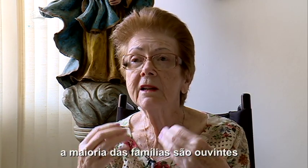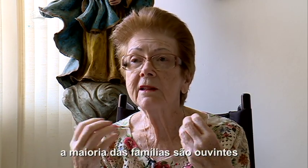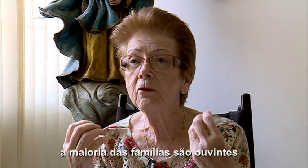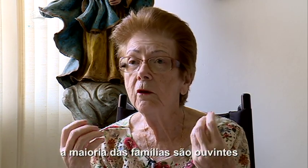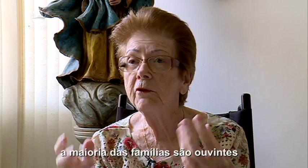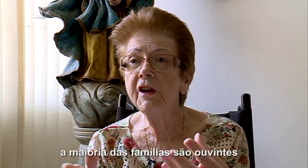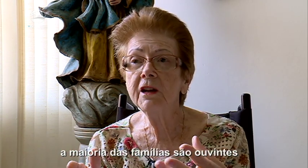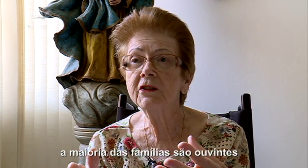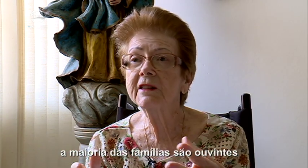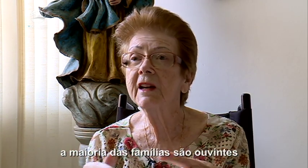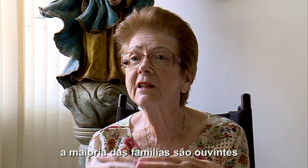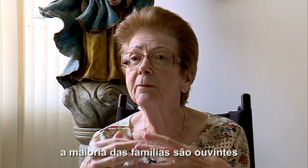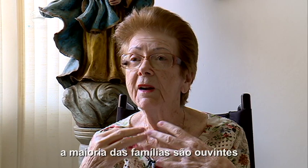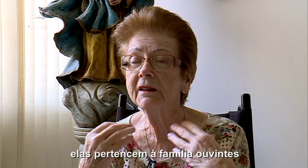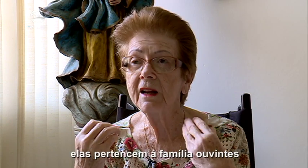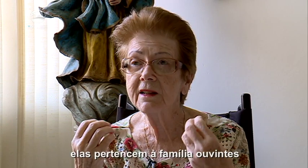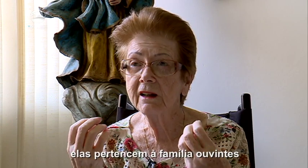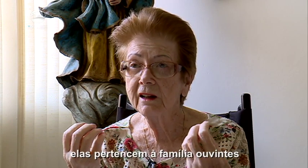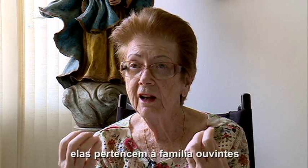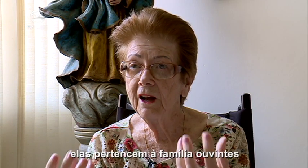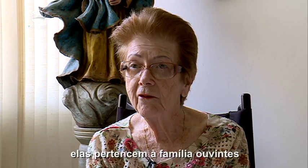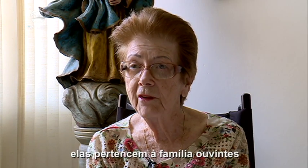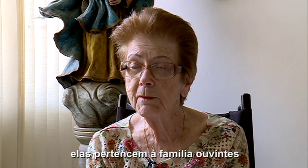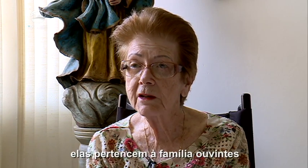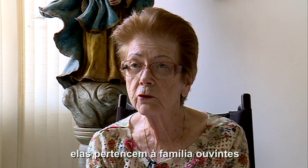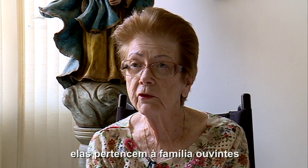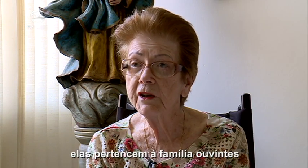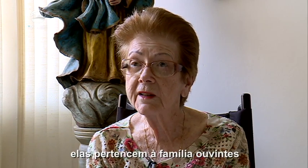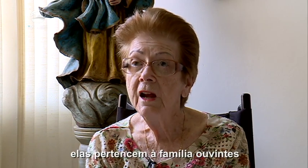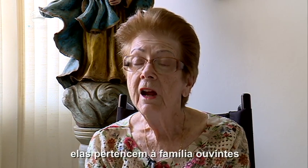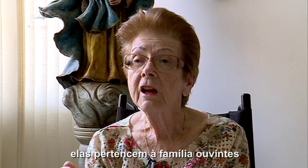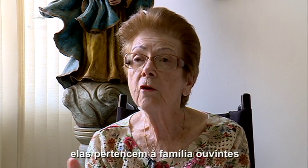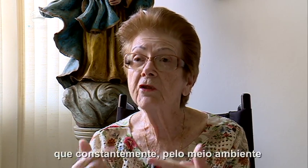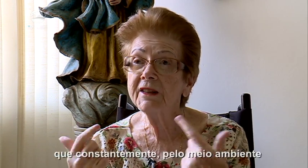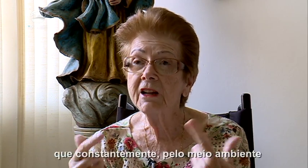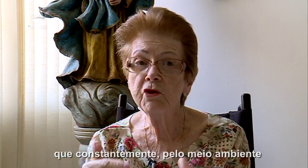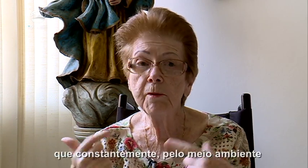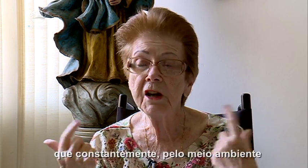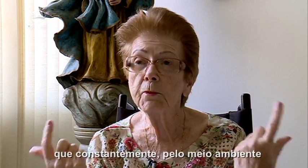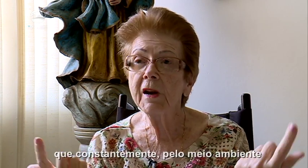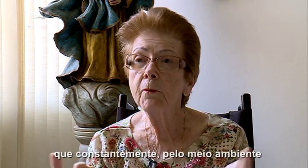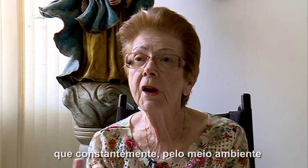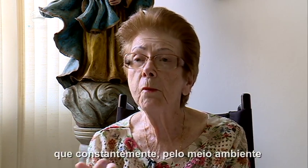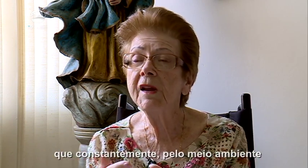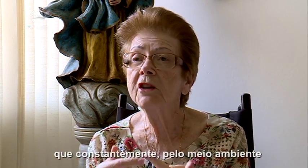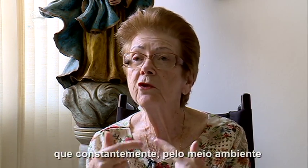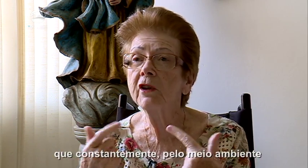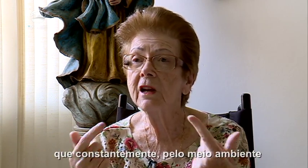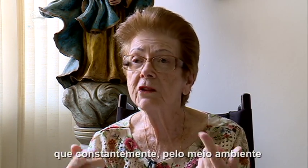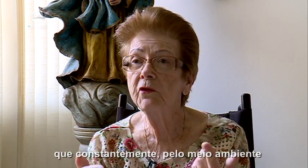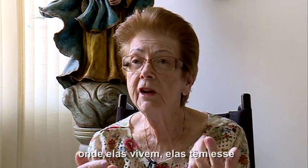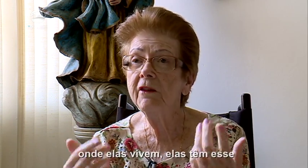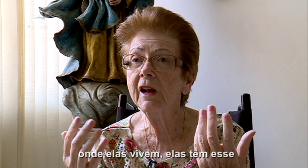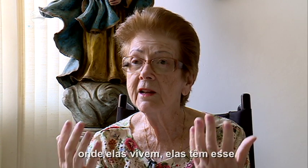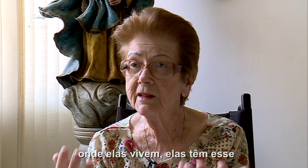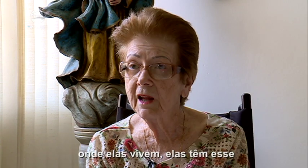são ouvintes, eles pertencem a famílias ouvintes, que constantemente, pelo meio ambiente onde elas vivem, elas